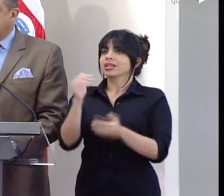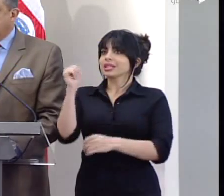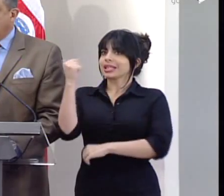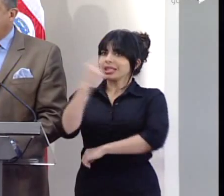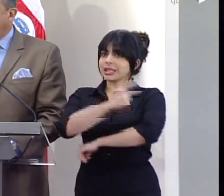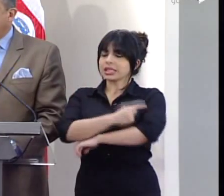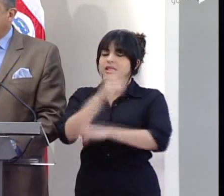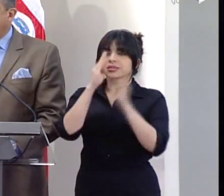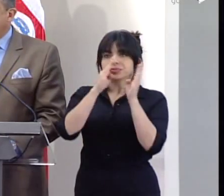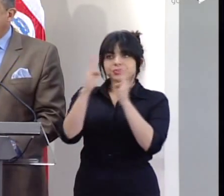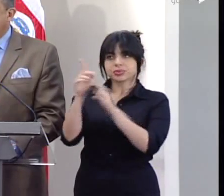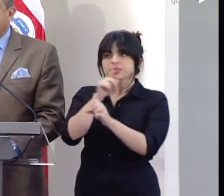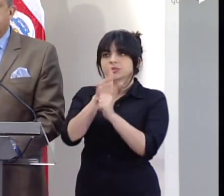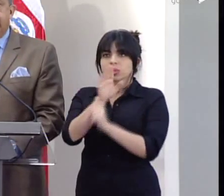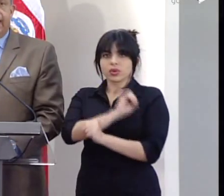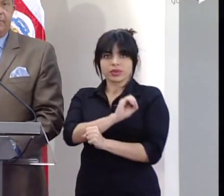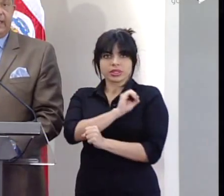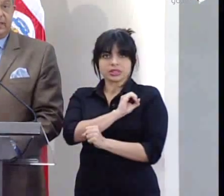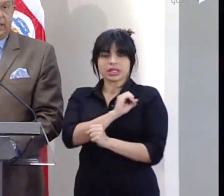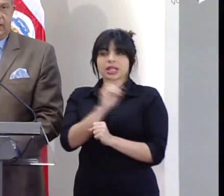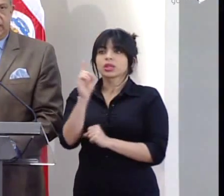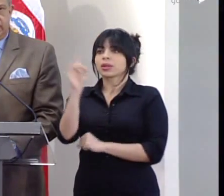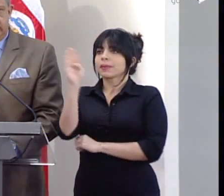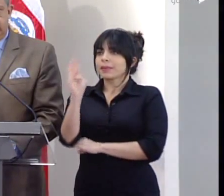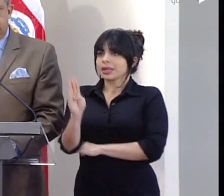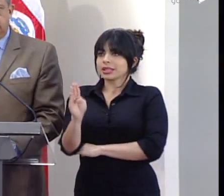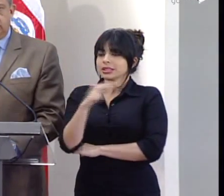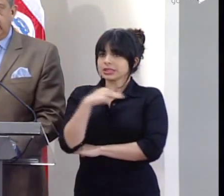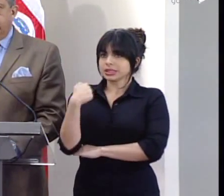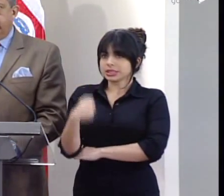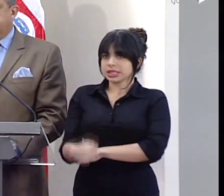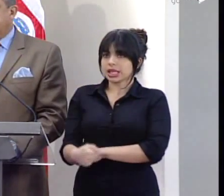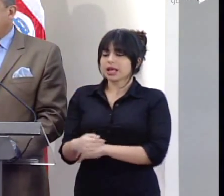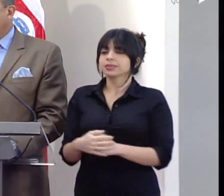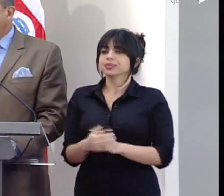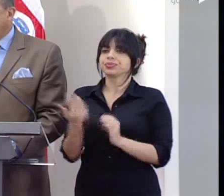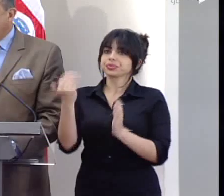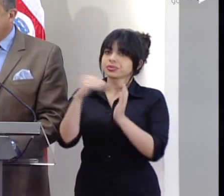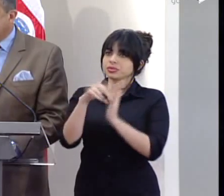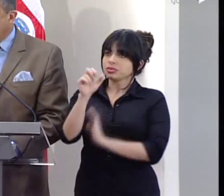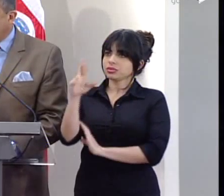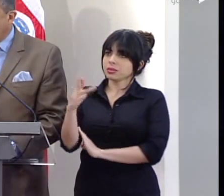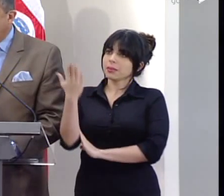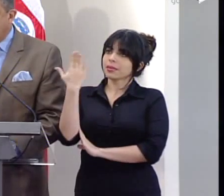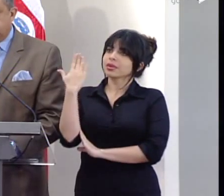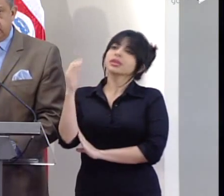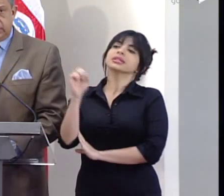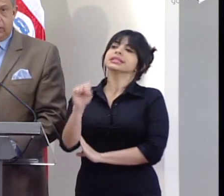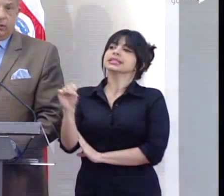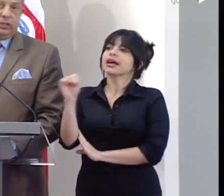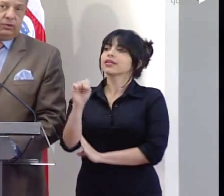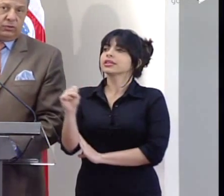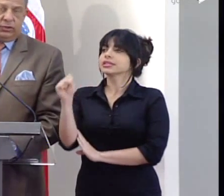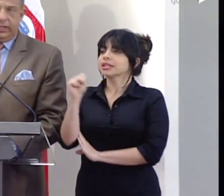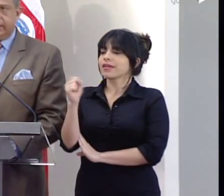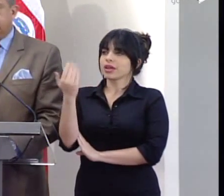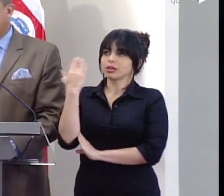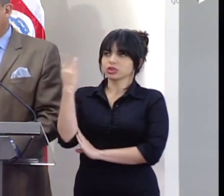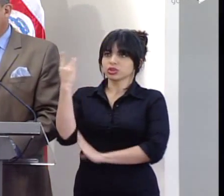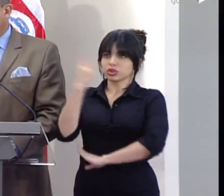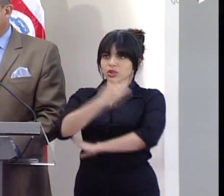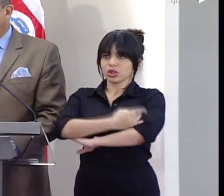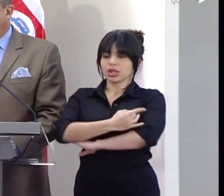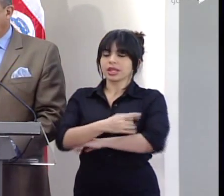días atendiendo compromisos oficiales en Brasil y China, regresé a Costa Rica el pasado sábado, el sábado hizo 8